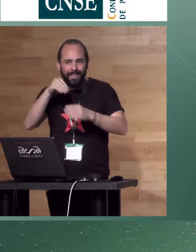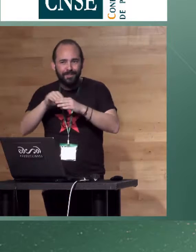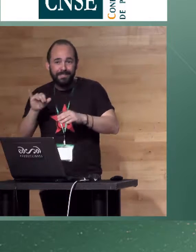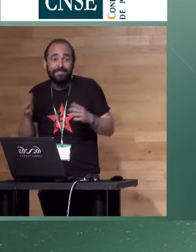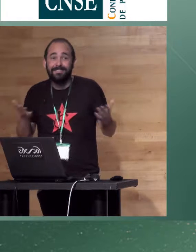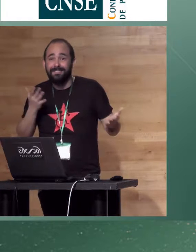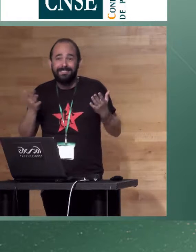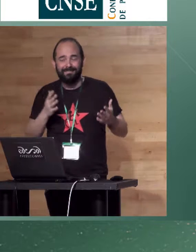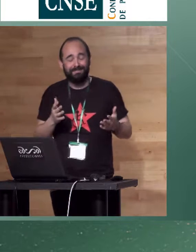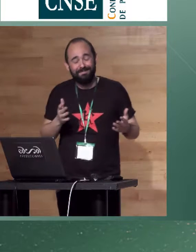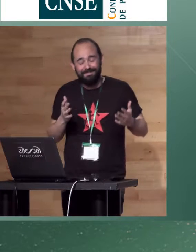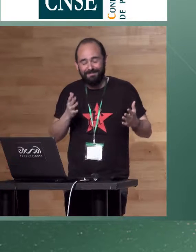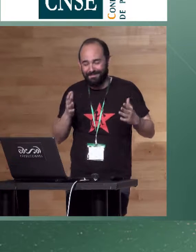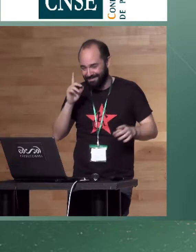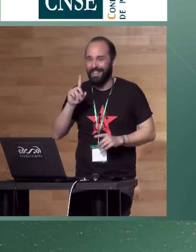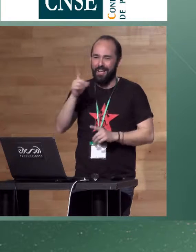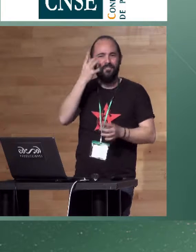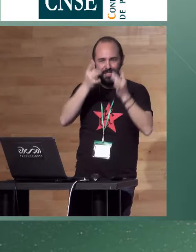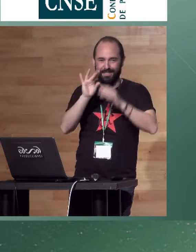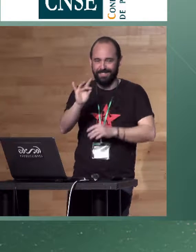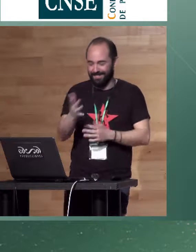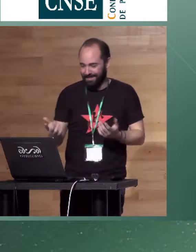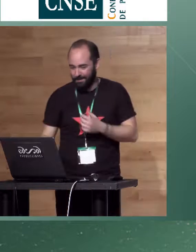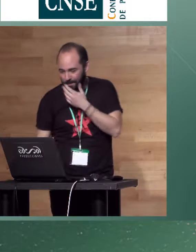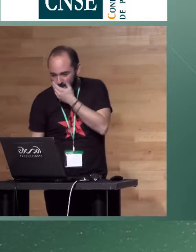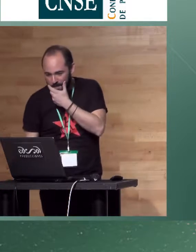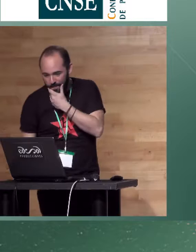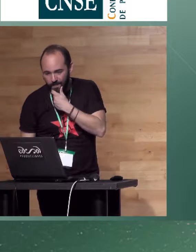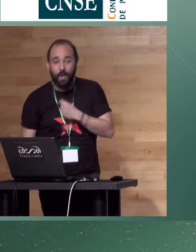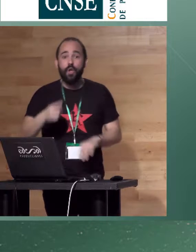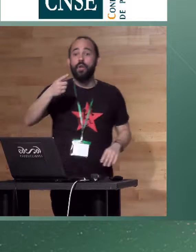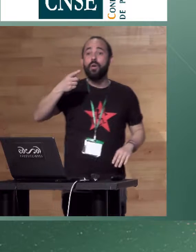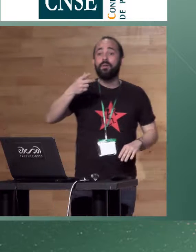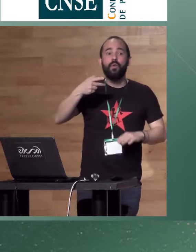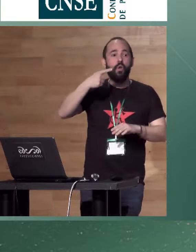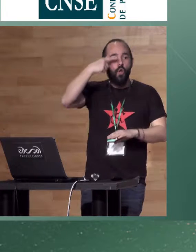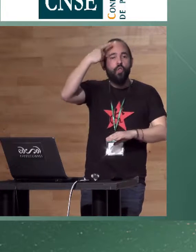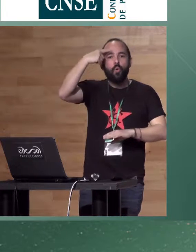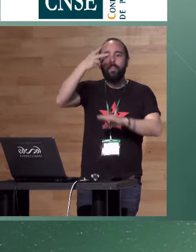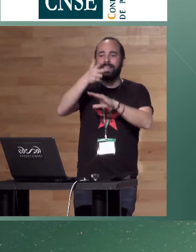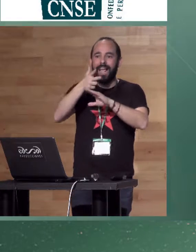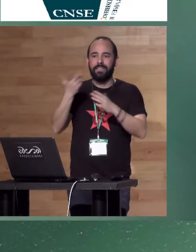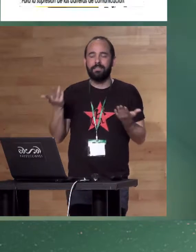¿Ficción? ¿Pero hay realidad? ¿Se introduce realidad? No, es ficción.